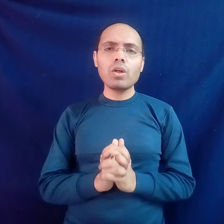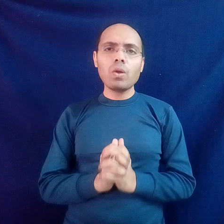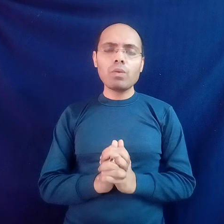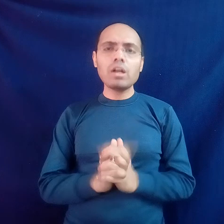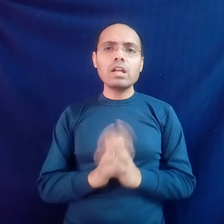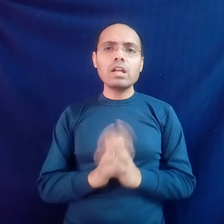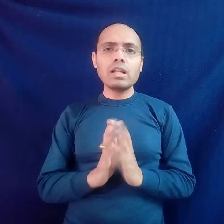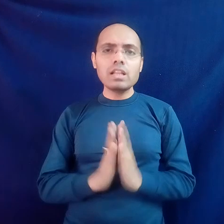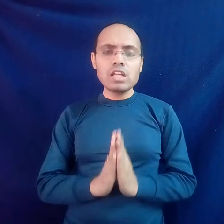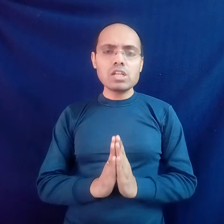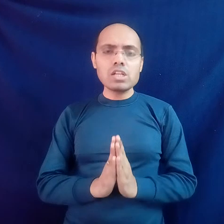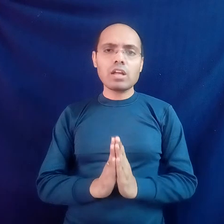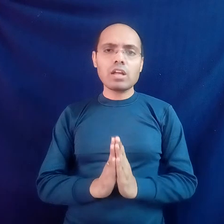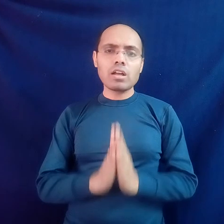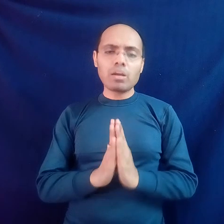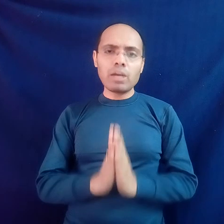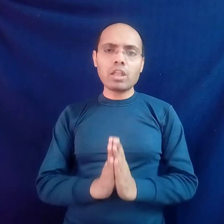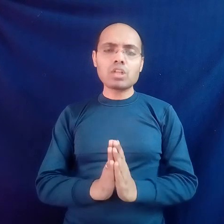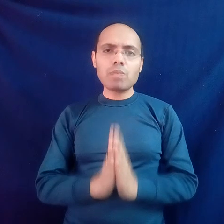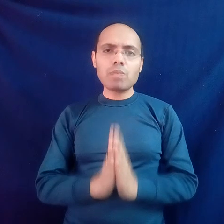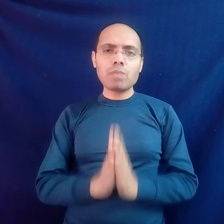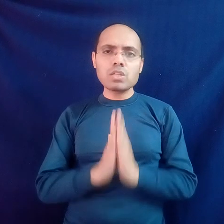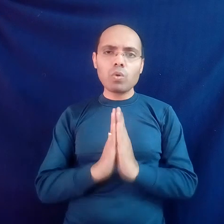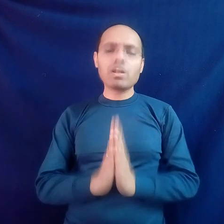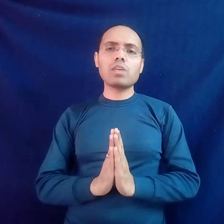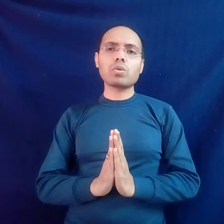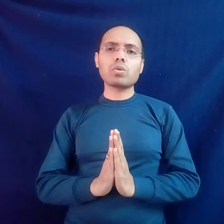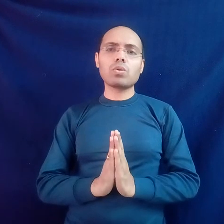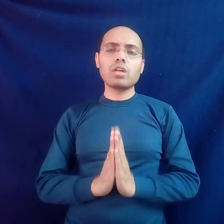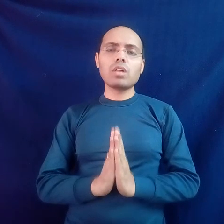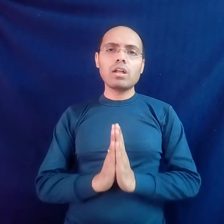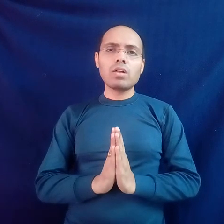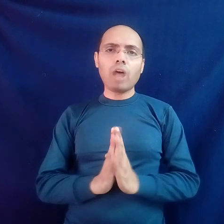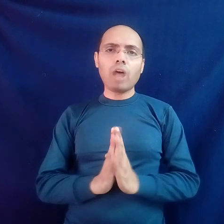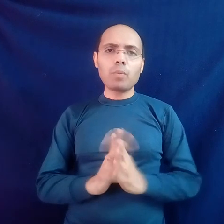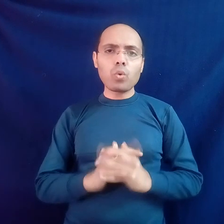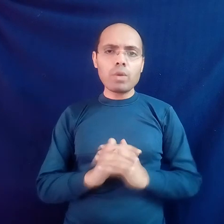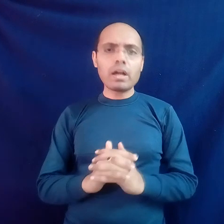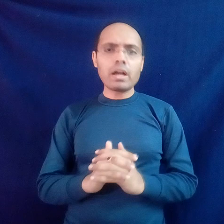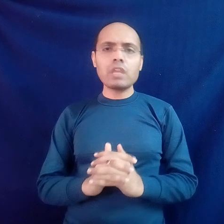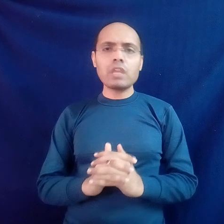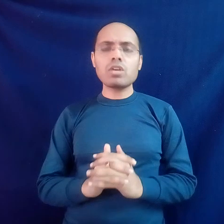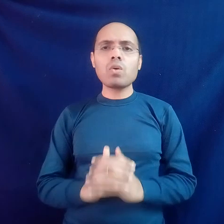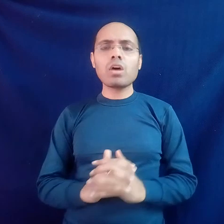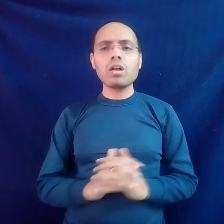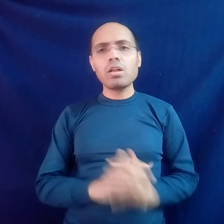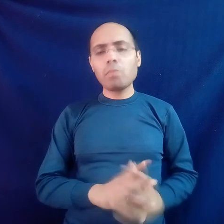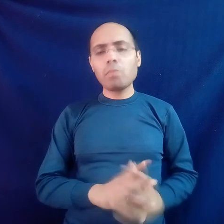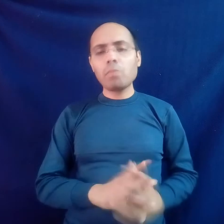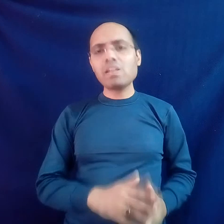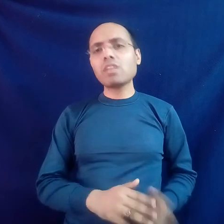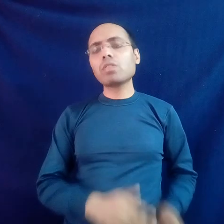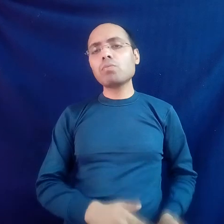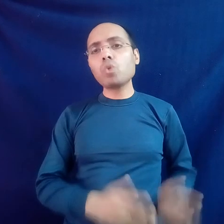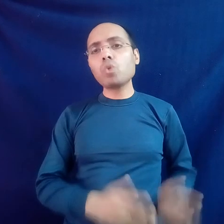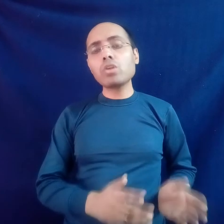वह नीचे कमेंट सेक्शन में जरूर डालें। दोस्तों, आपको कोई भी गाइडेंस चाहिए होगा मेरी तरफ से, जो जिस